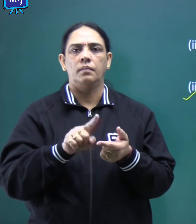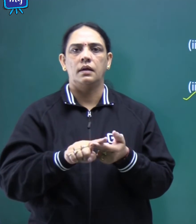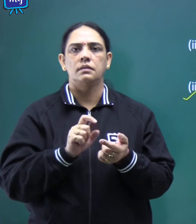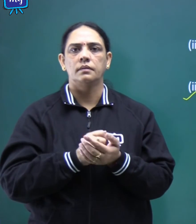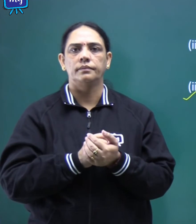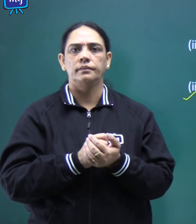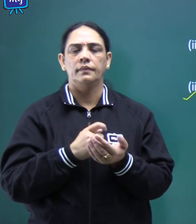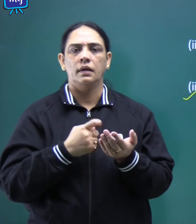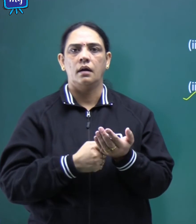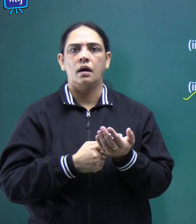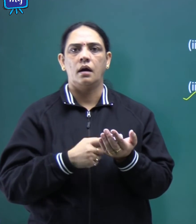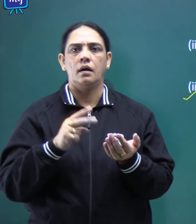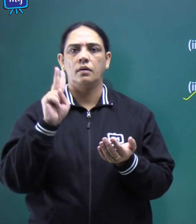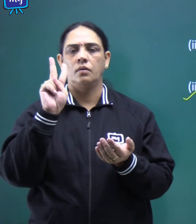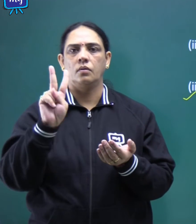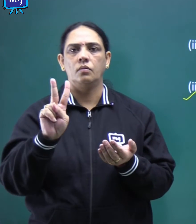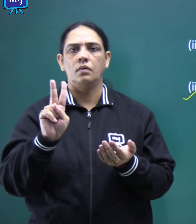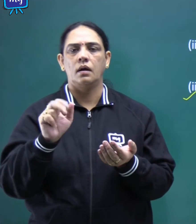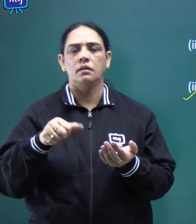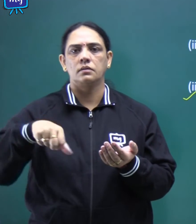प्लस r2 का स्क्वायर।